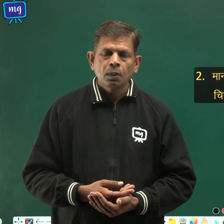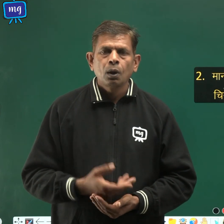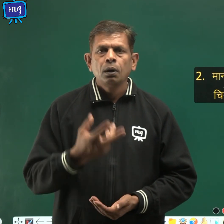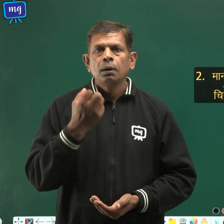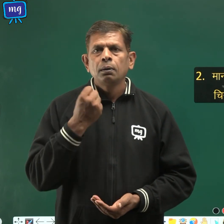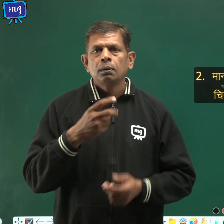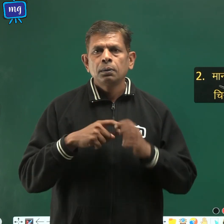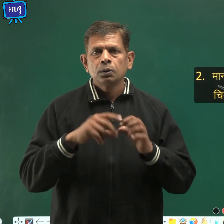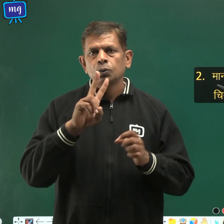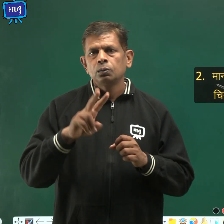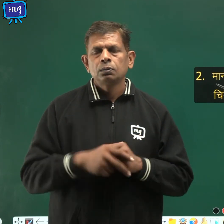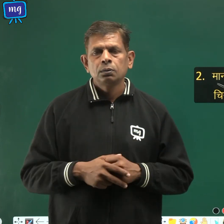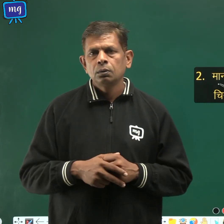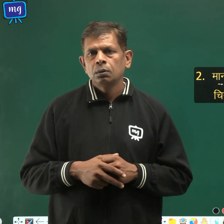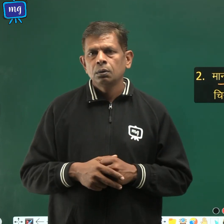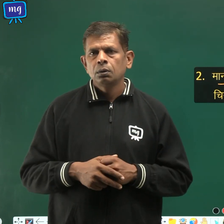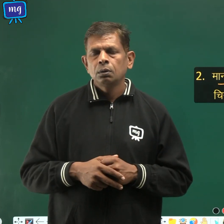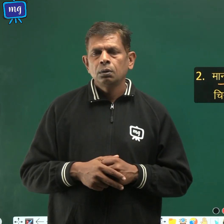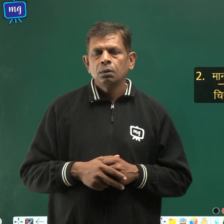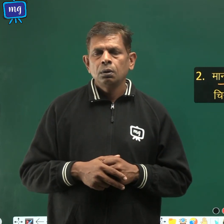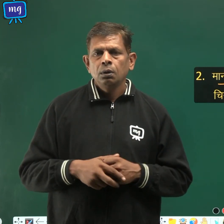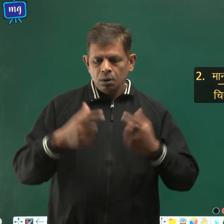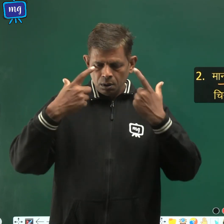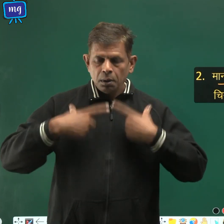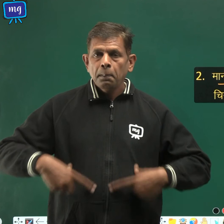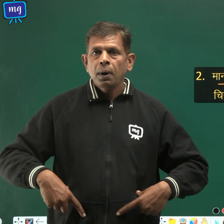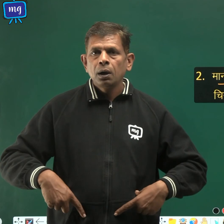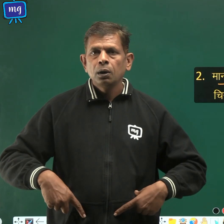दूसरा प्रश्न, मानव श्वसन तंत्र का